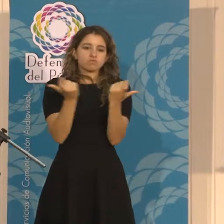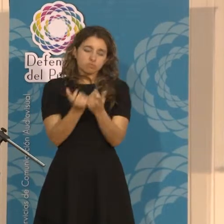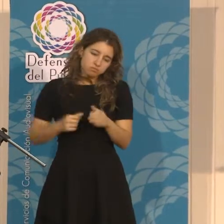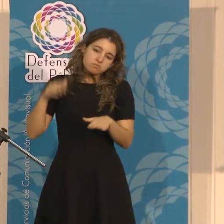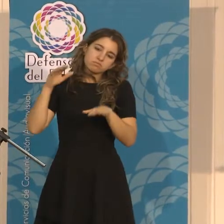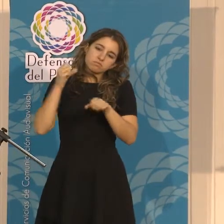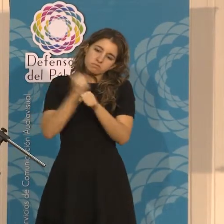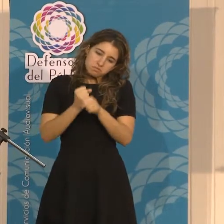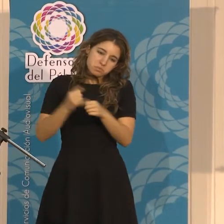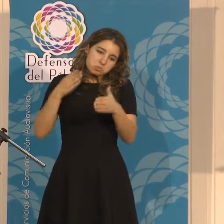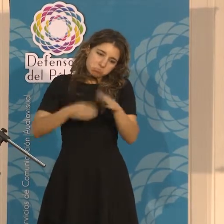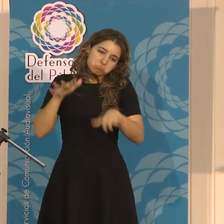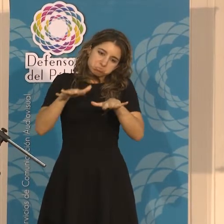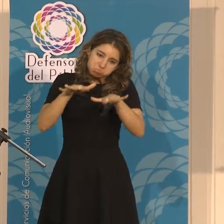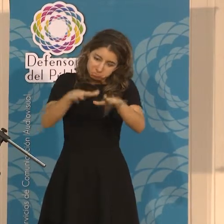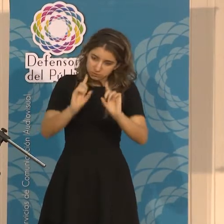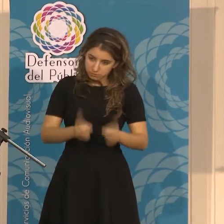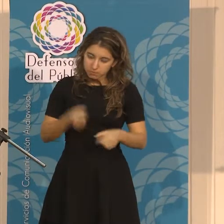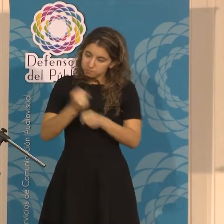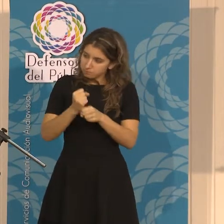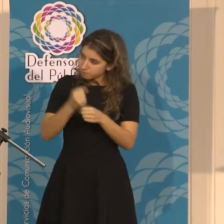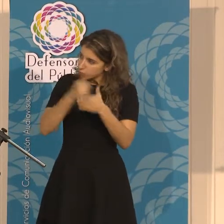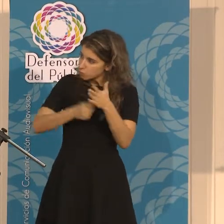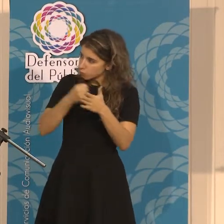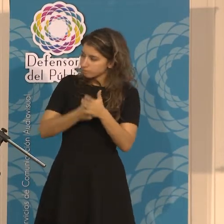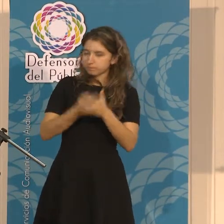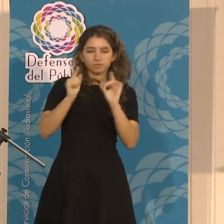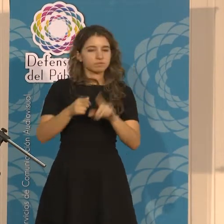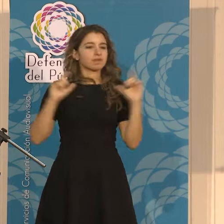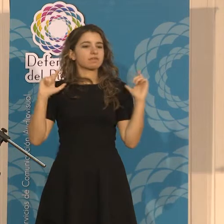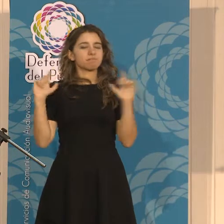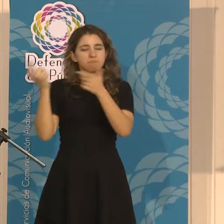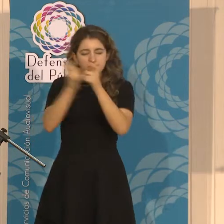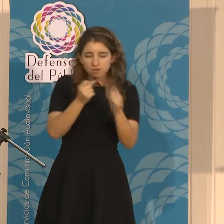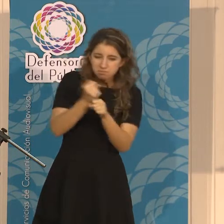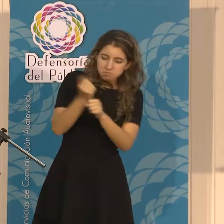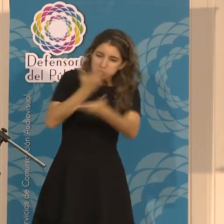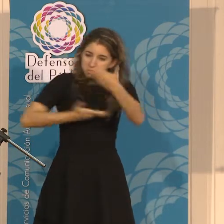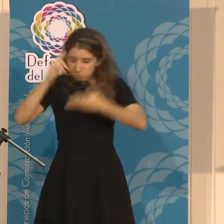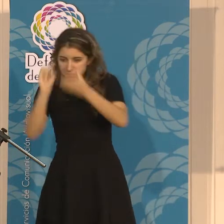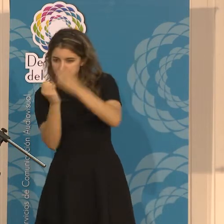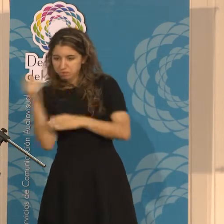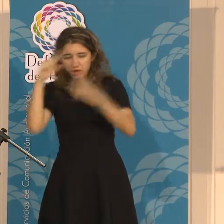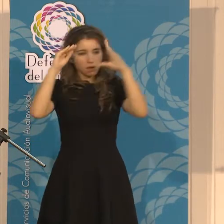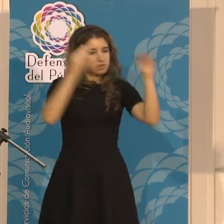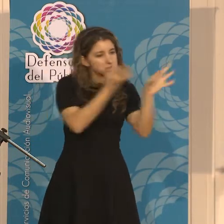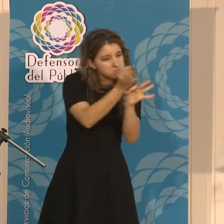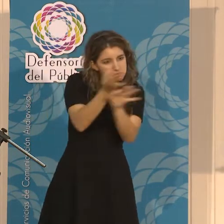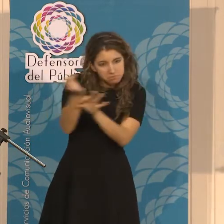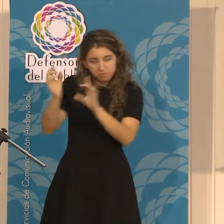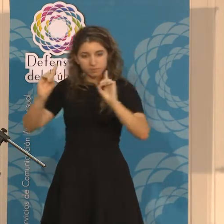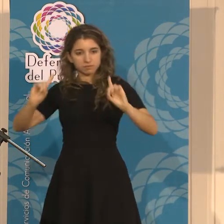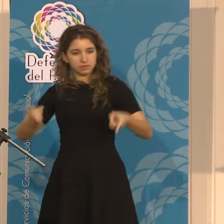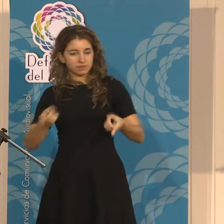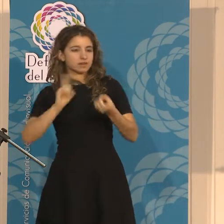además participo de experiencias de construcción colectiva de contenidos y desarrollo capacitaciones sobre distintas etapas de la realización